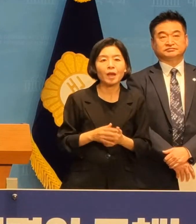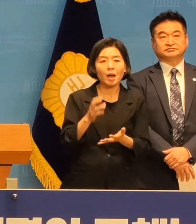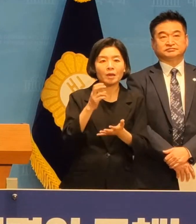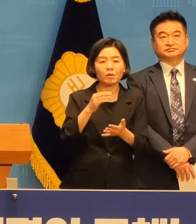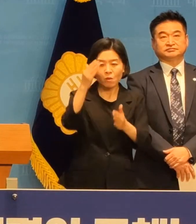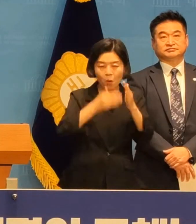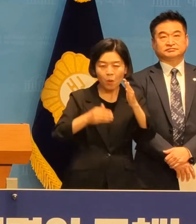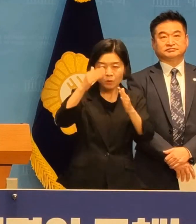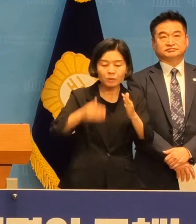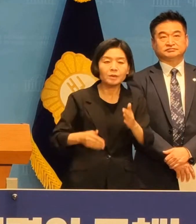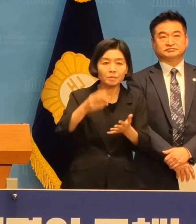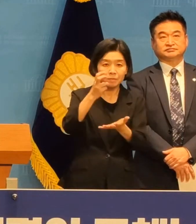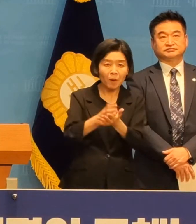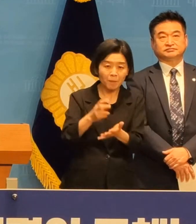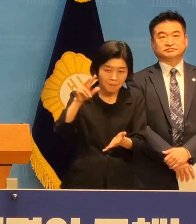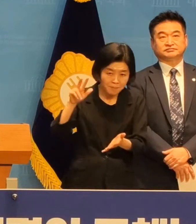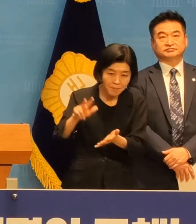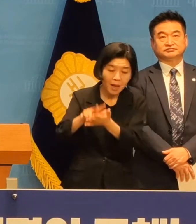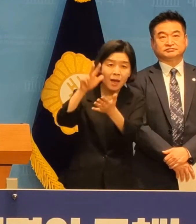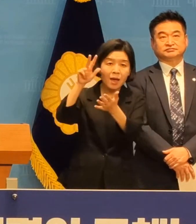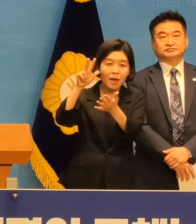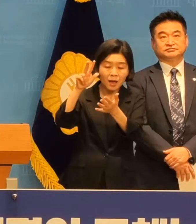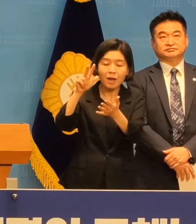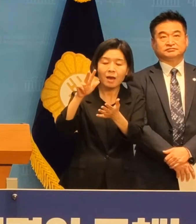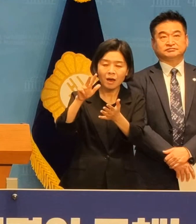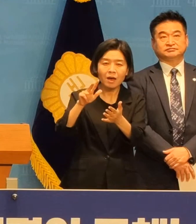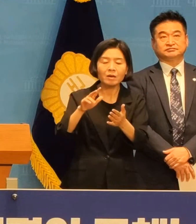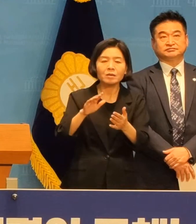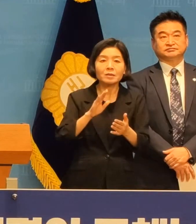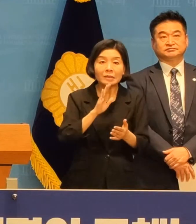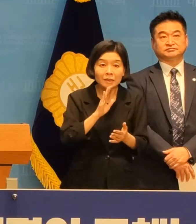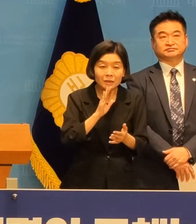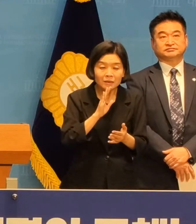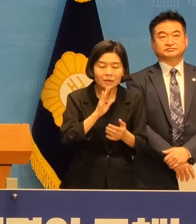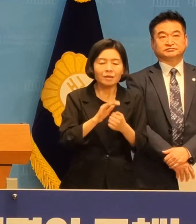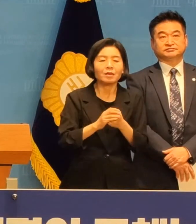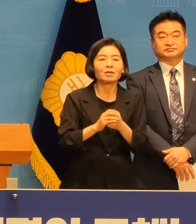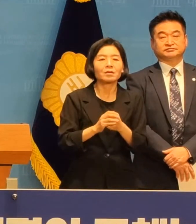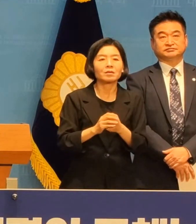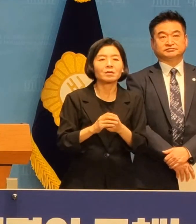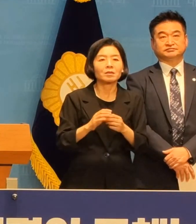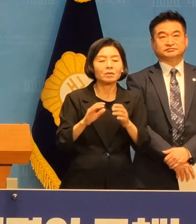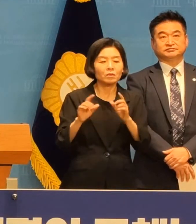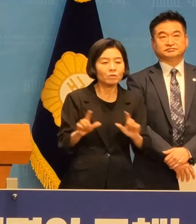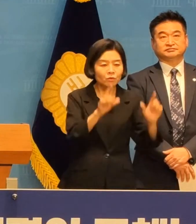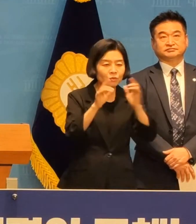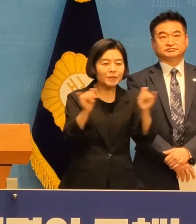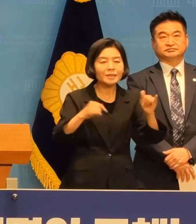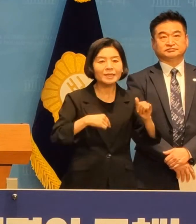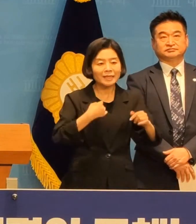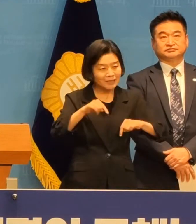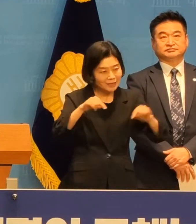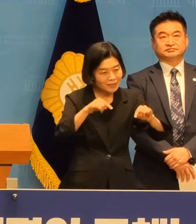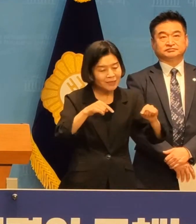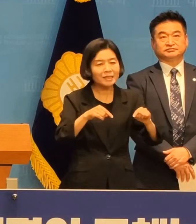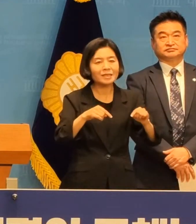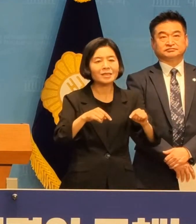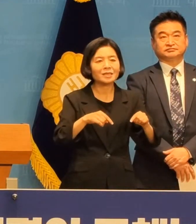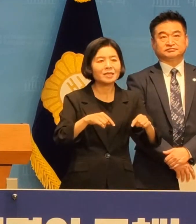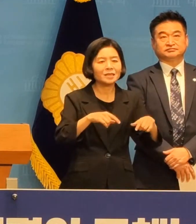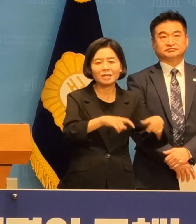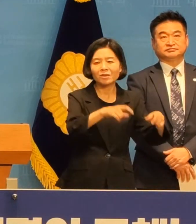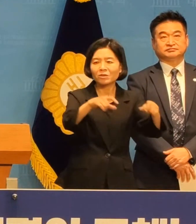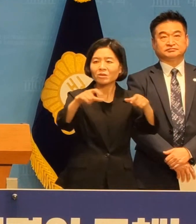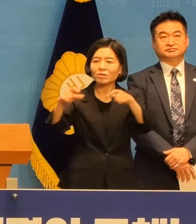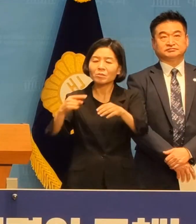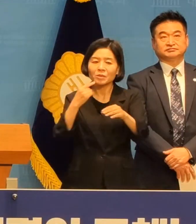입법으로 주민자치법이 개정이 된다라면은 그동안에 주민자치가 풀뿌리 민주주의를 하지만은